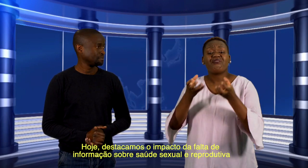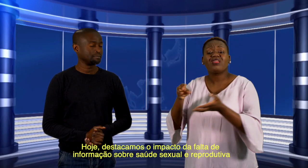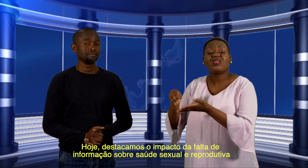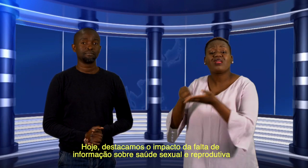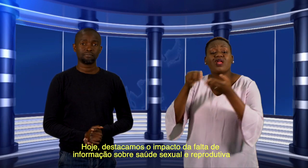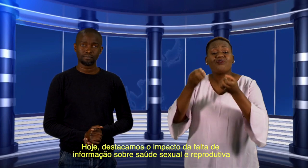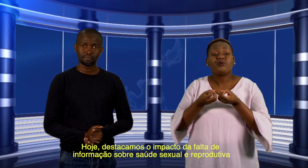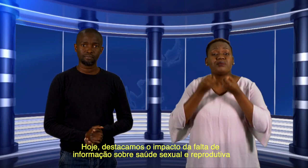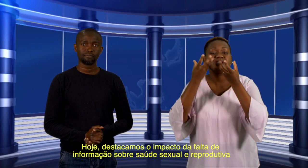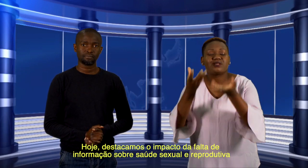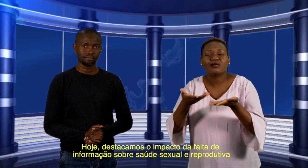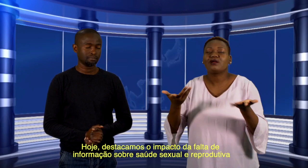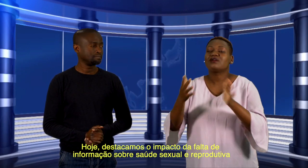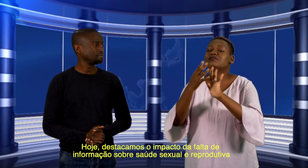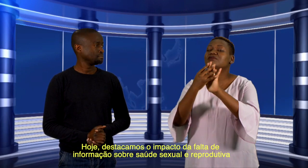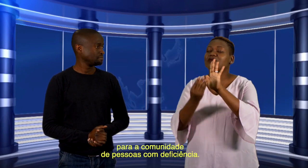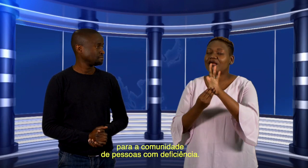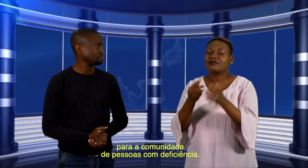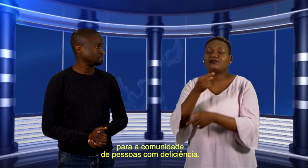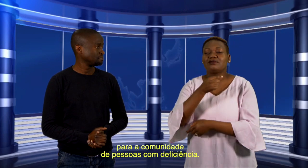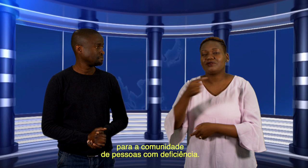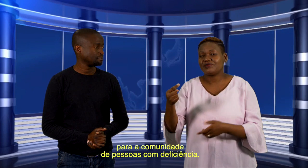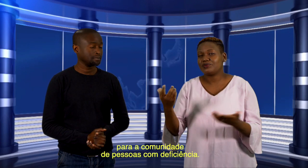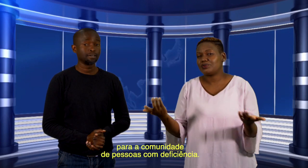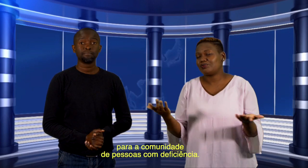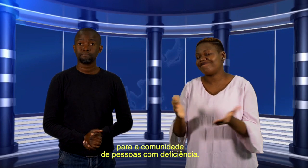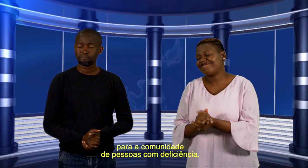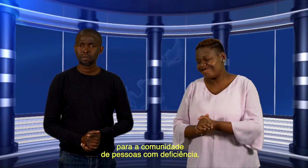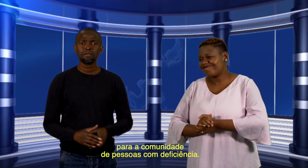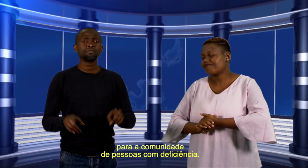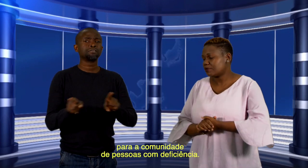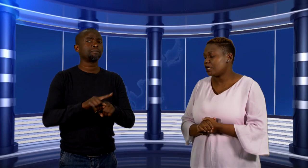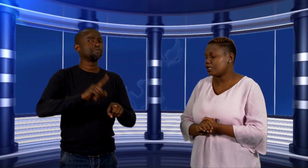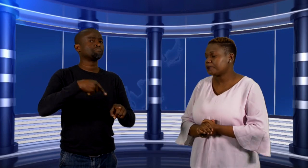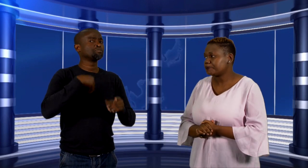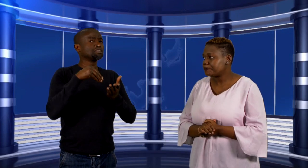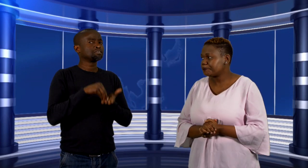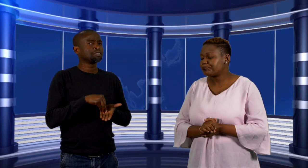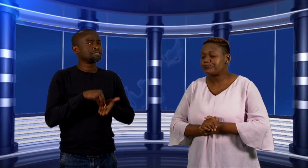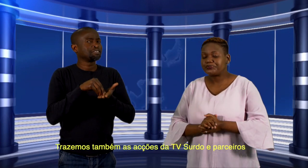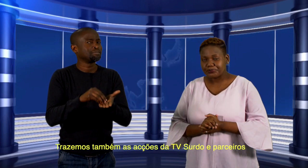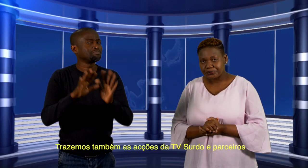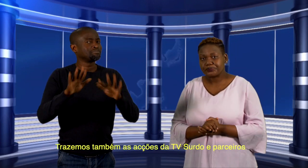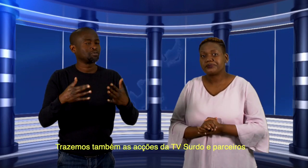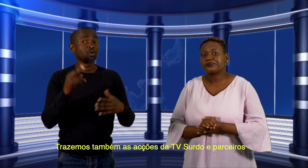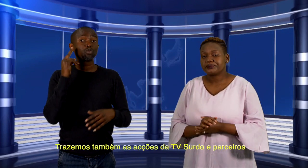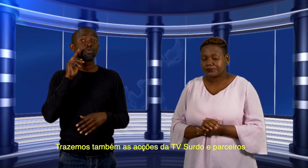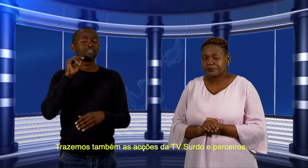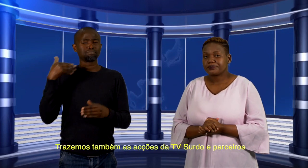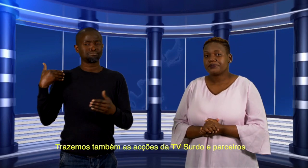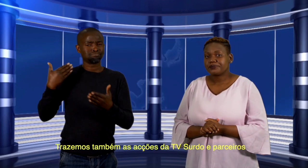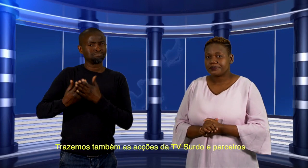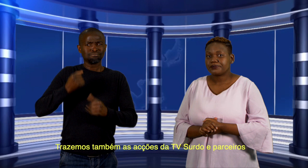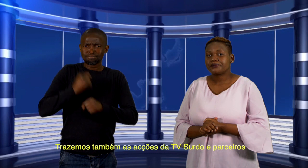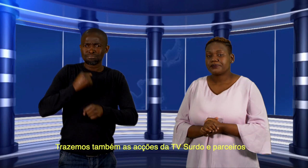sobre saúde sexual e reprodutiva para a comunidade de pessoas com deficiência. Trazamos também as